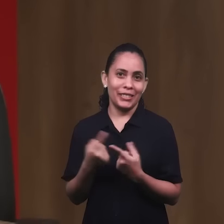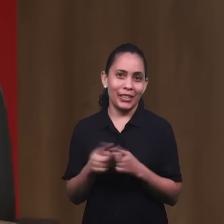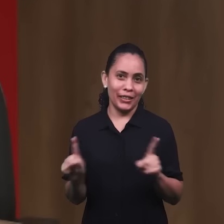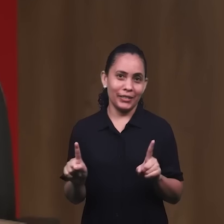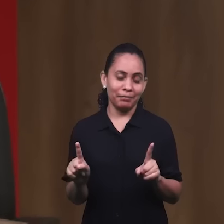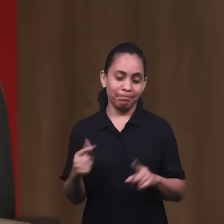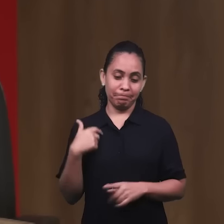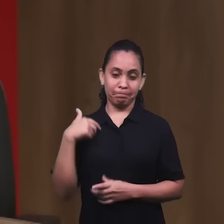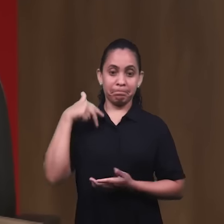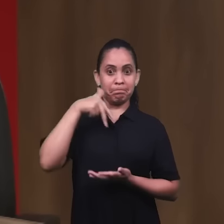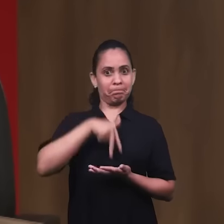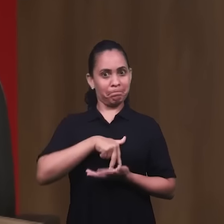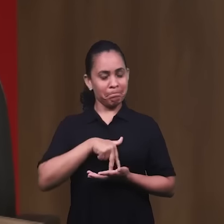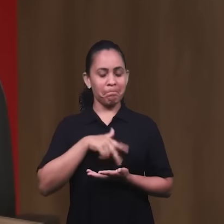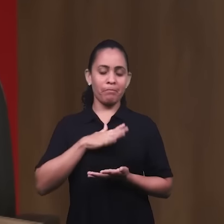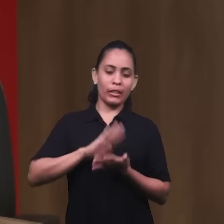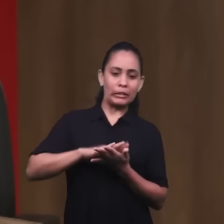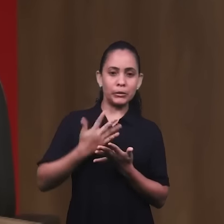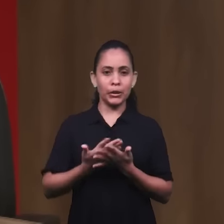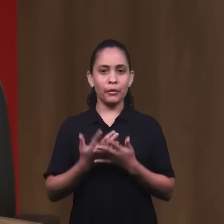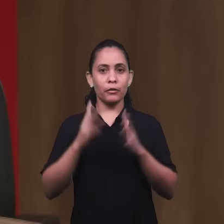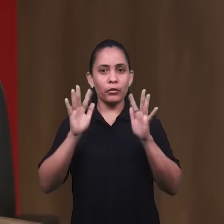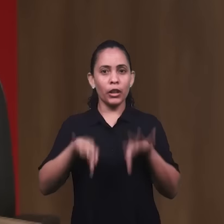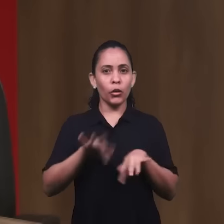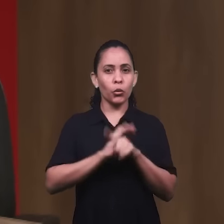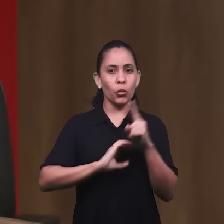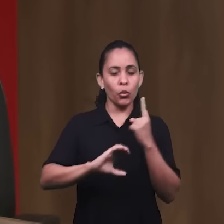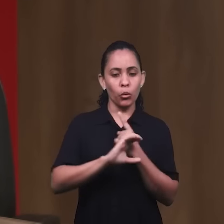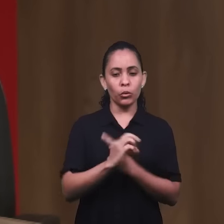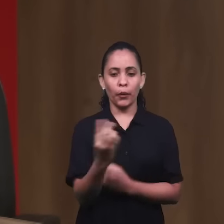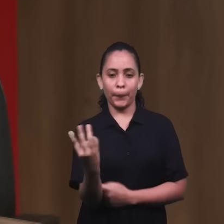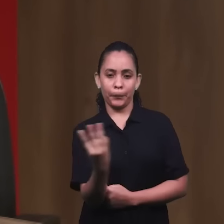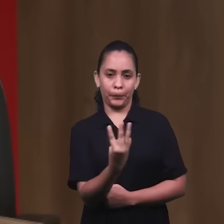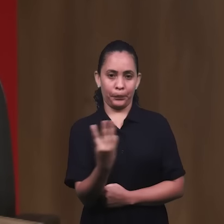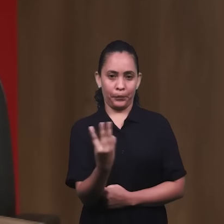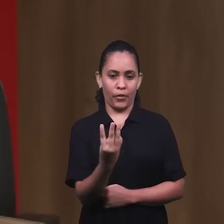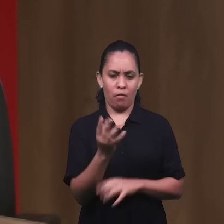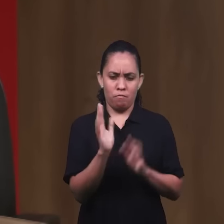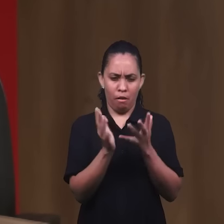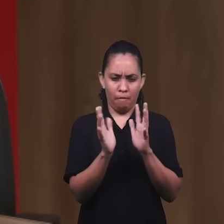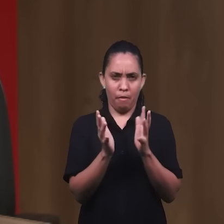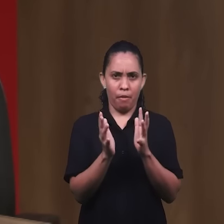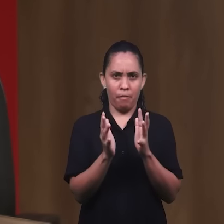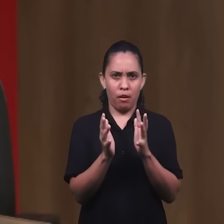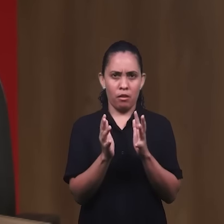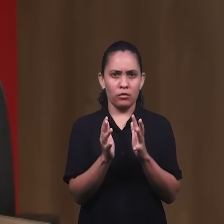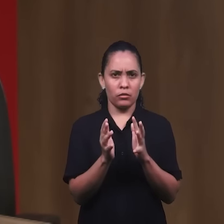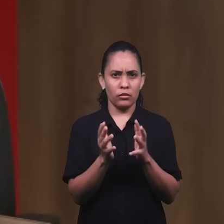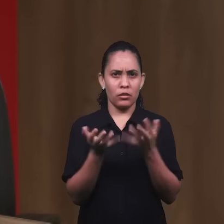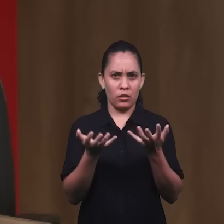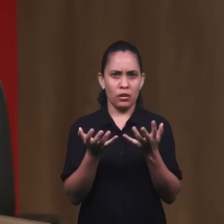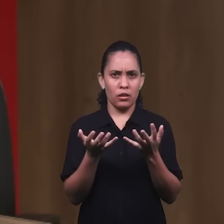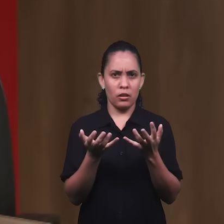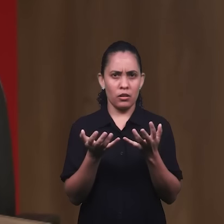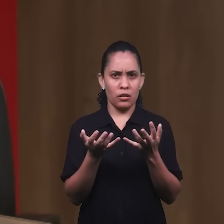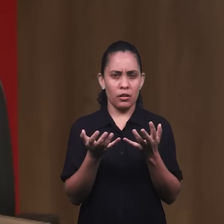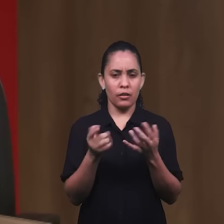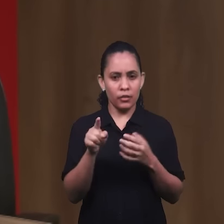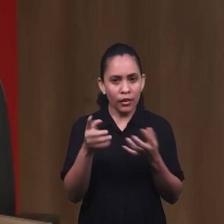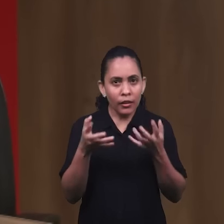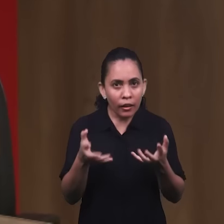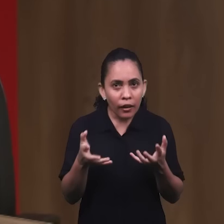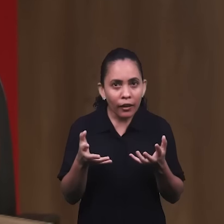frente era com a gente. Mas no final do culto, eu vi as 3 surdas, elas sinalizavam, elas faziam bem assim, eu falava assim,